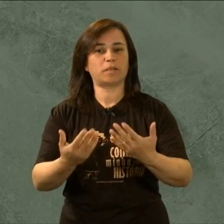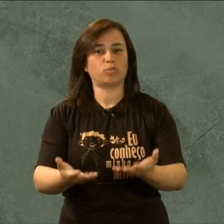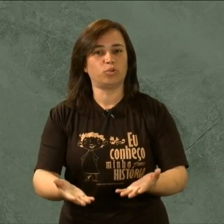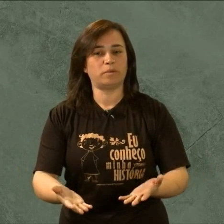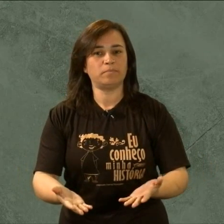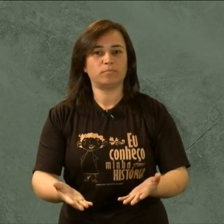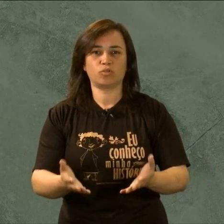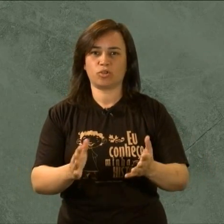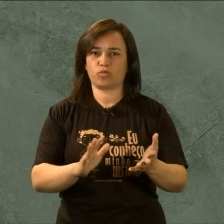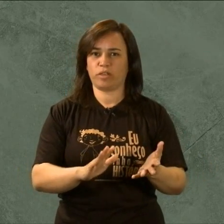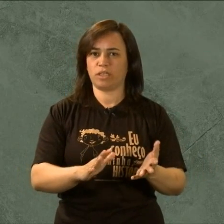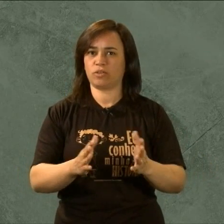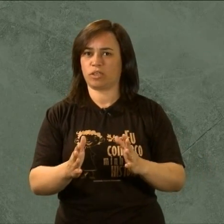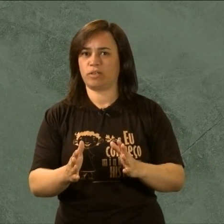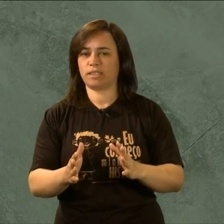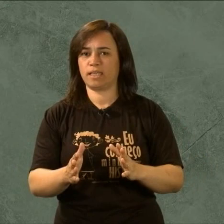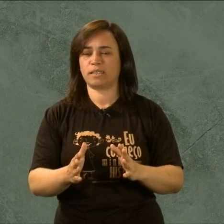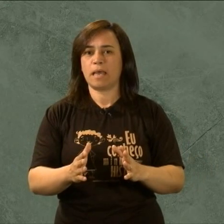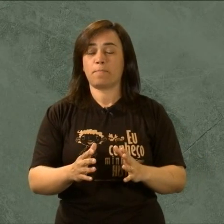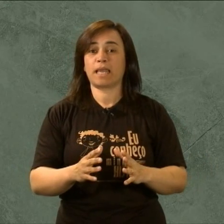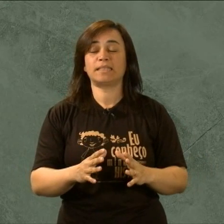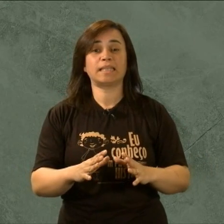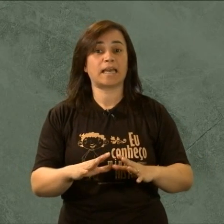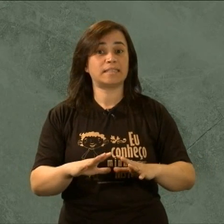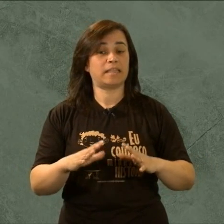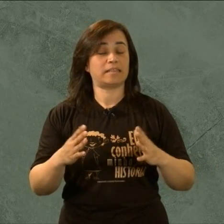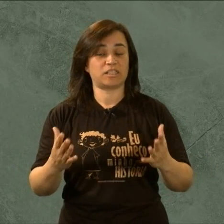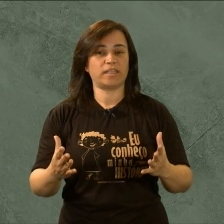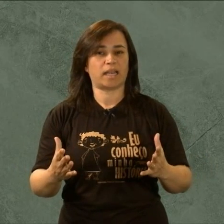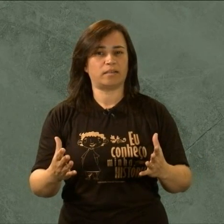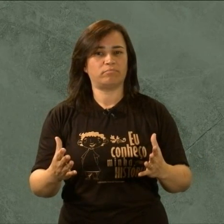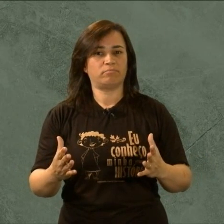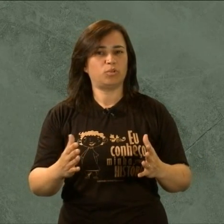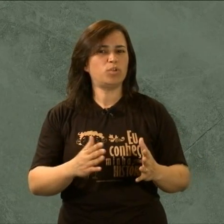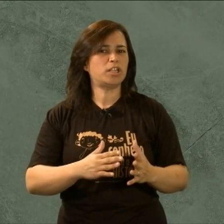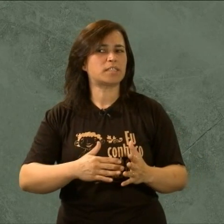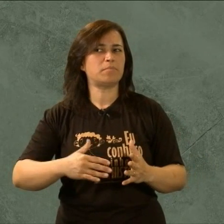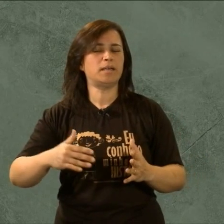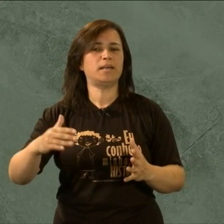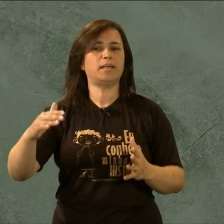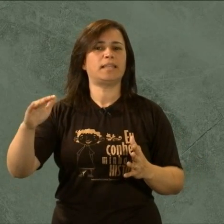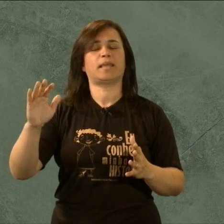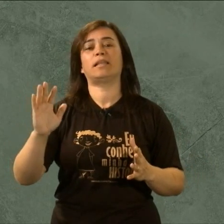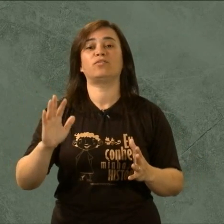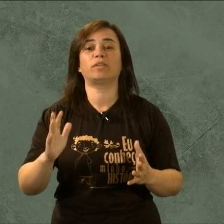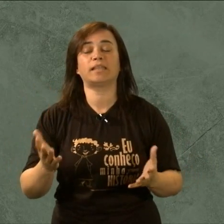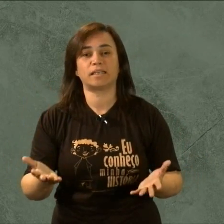para la clase de sus juveniles y sus adolescentes para que ellos traten de revelar. Durante la semana entera, ellos